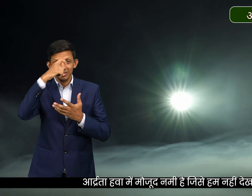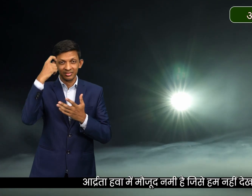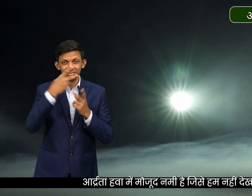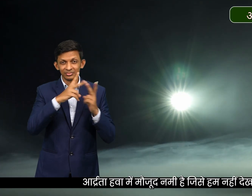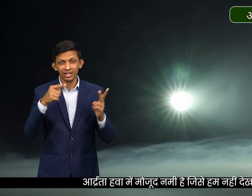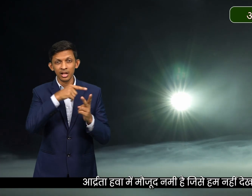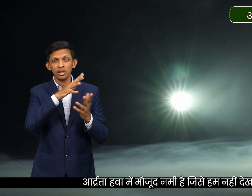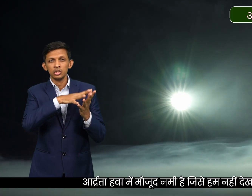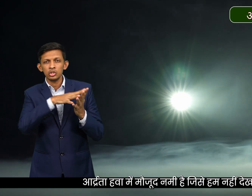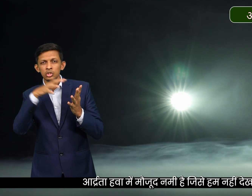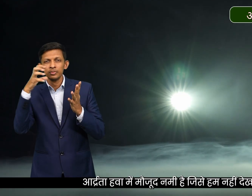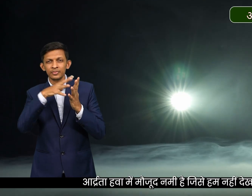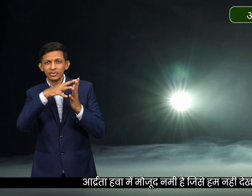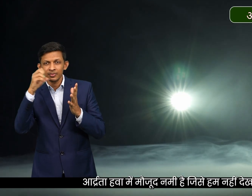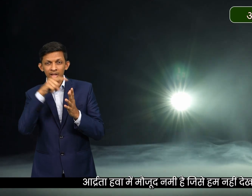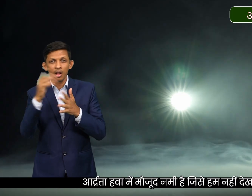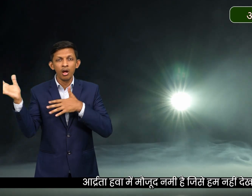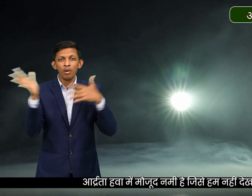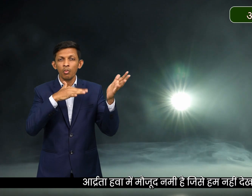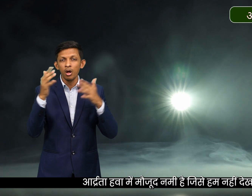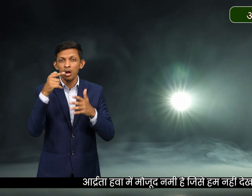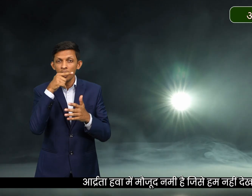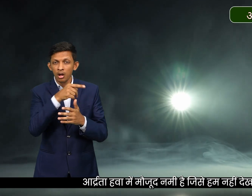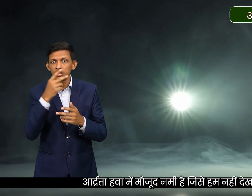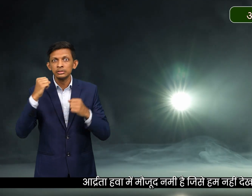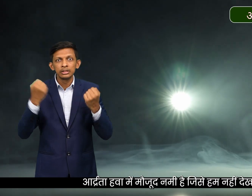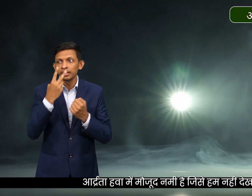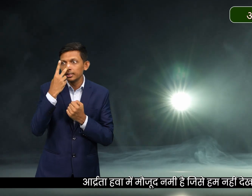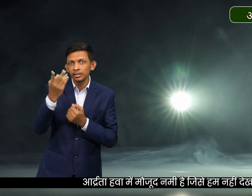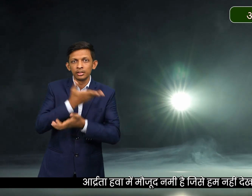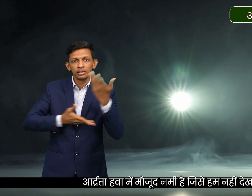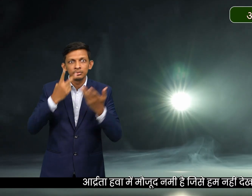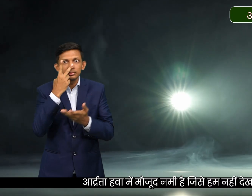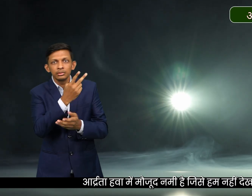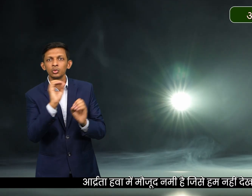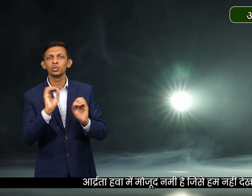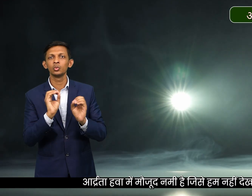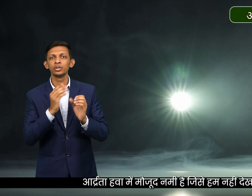आर्द्रता हवा में मौजूद नमी है जिसे हम नहीं देख सकते।